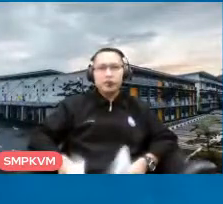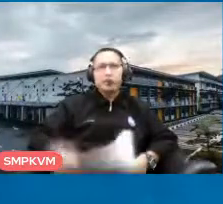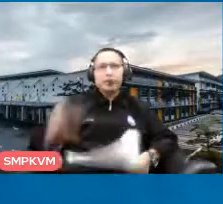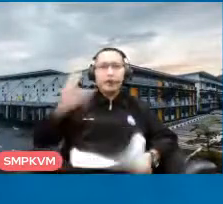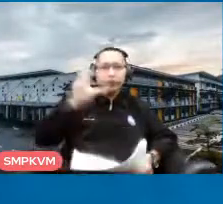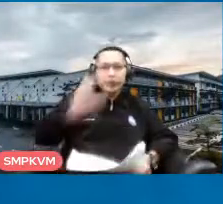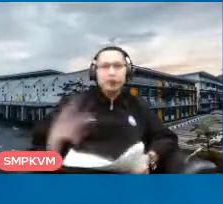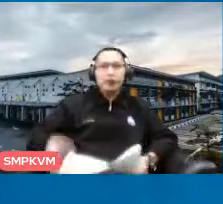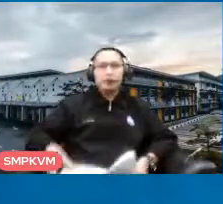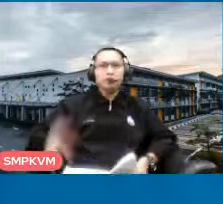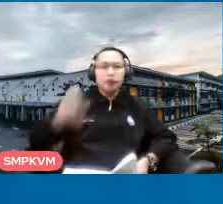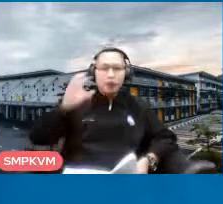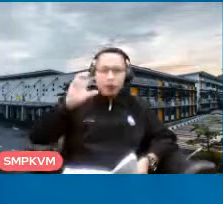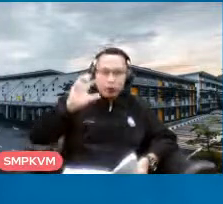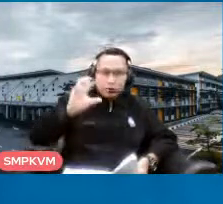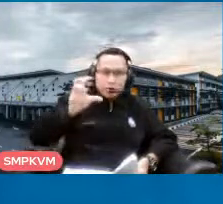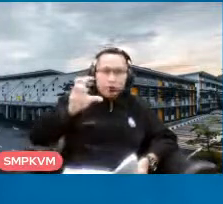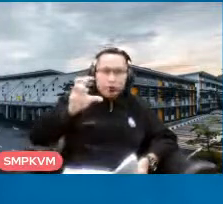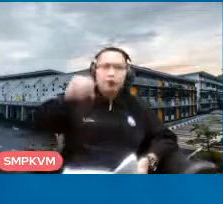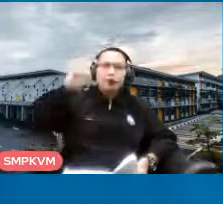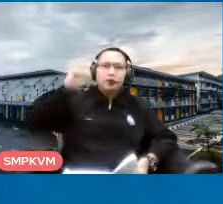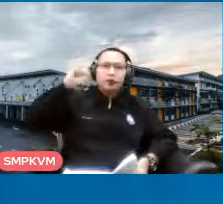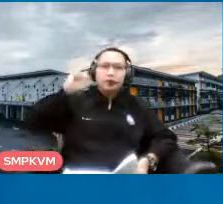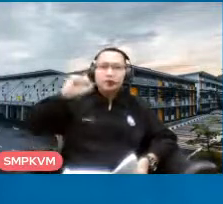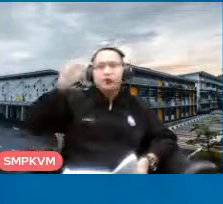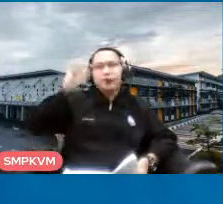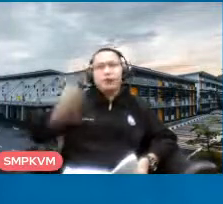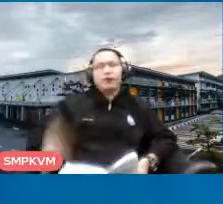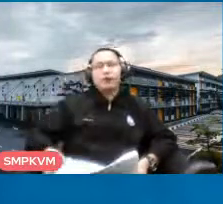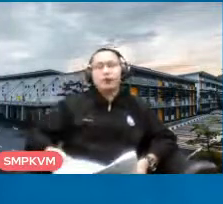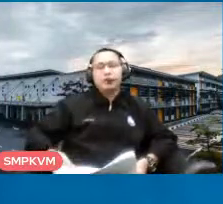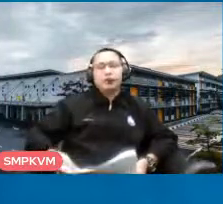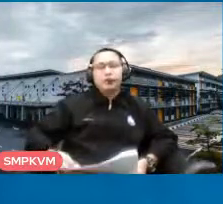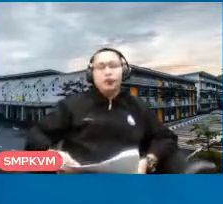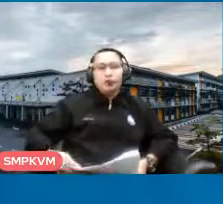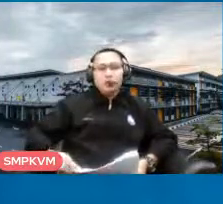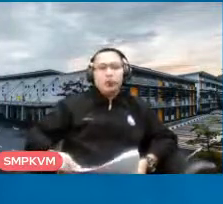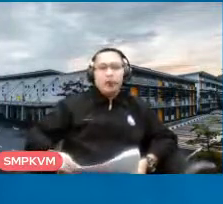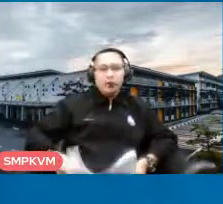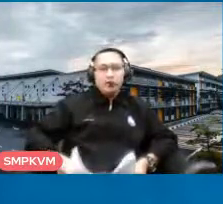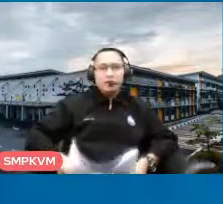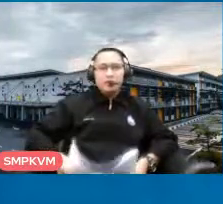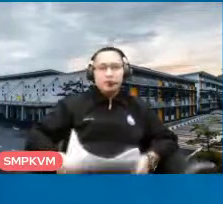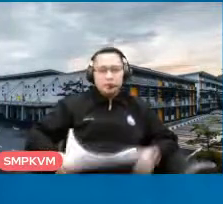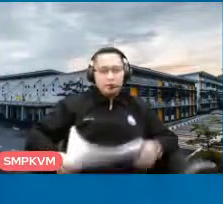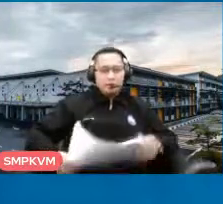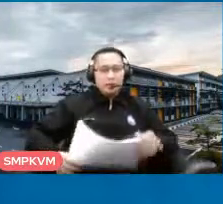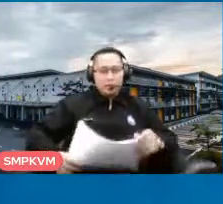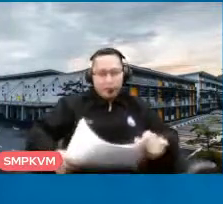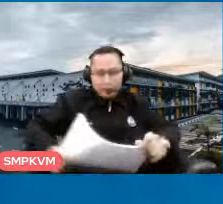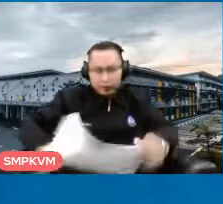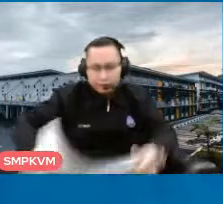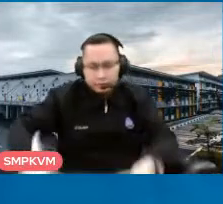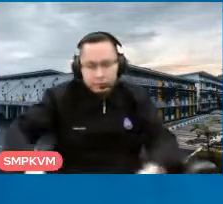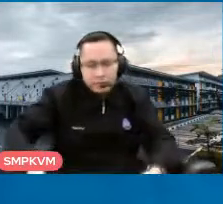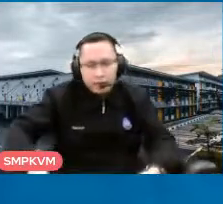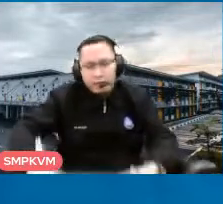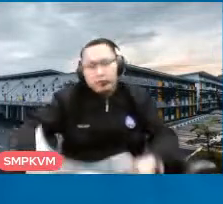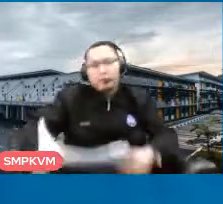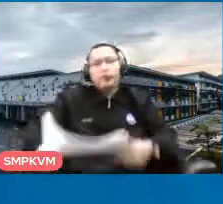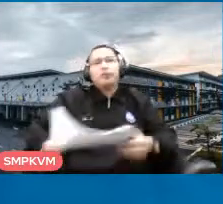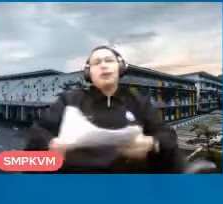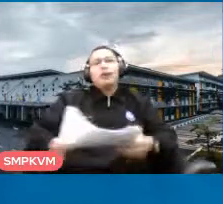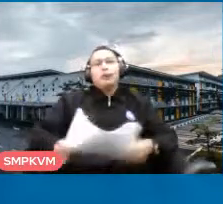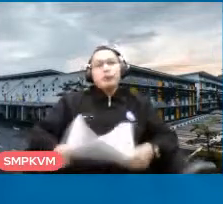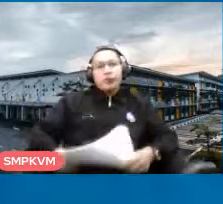berfungsi daripada headset itulah kamu kongsi dan sebarkan ini bahaya oleh Islam Purwokerto